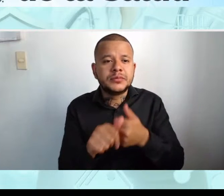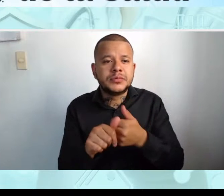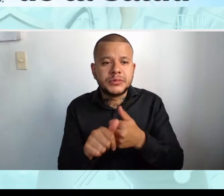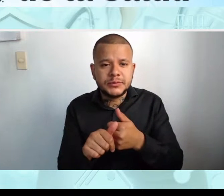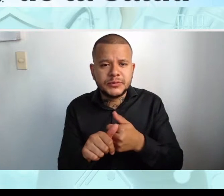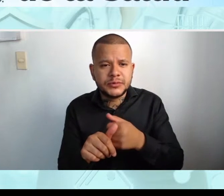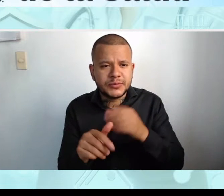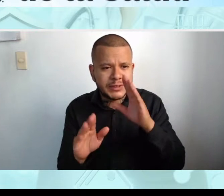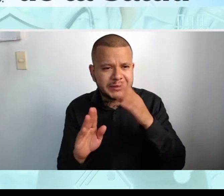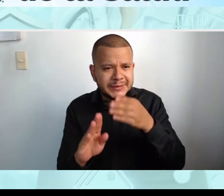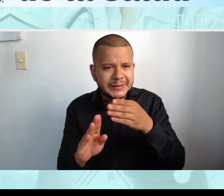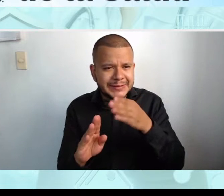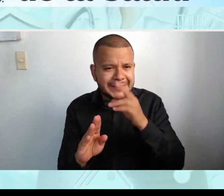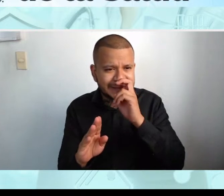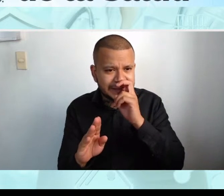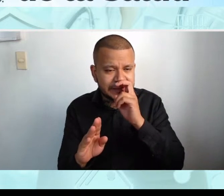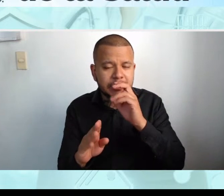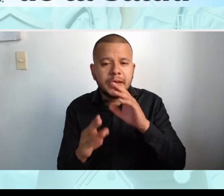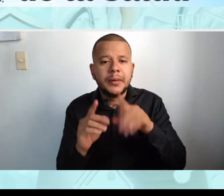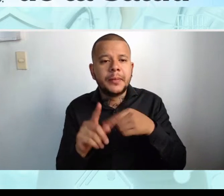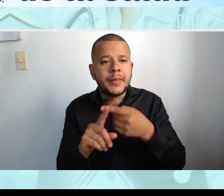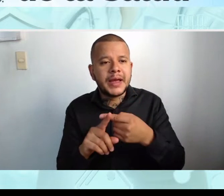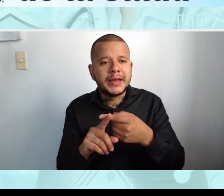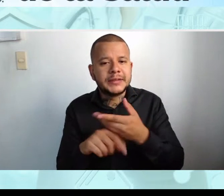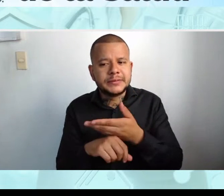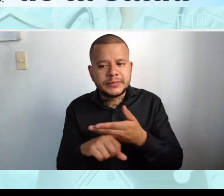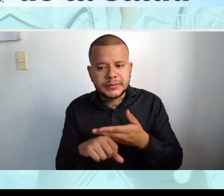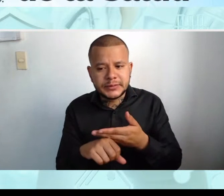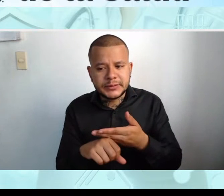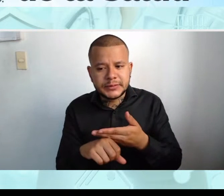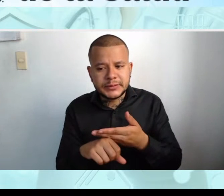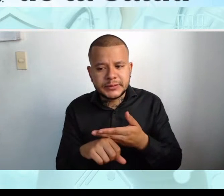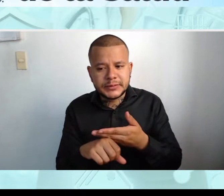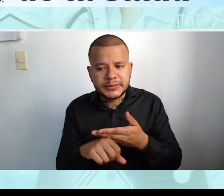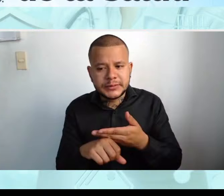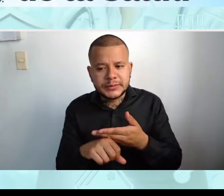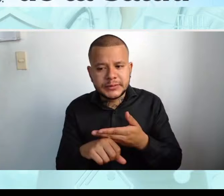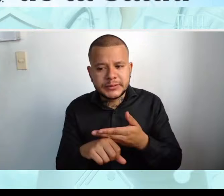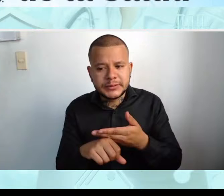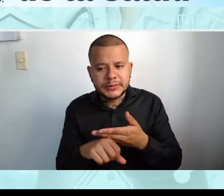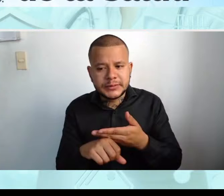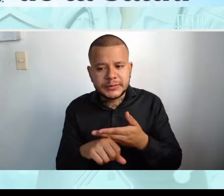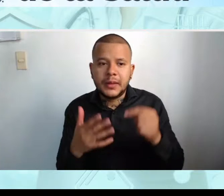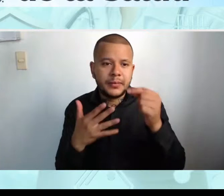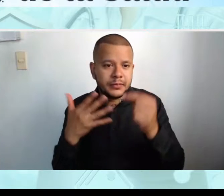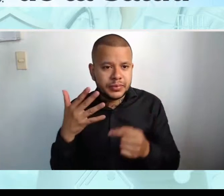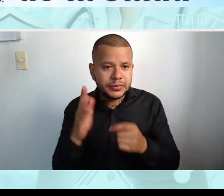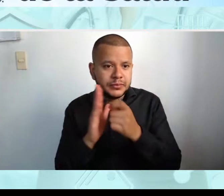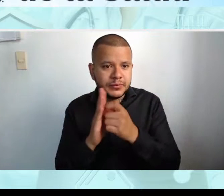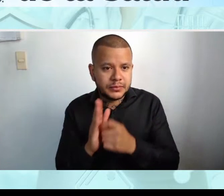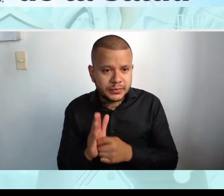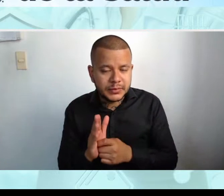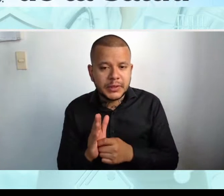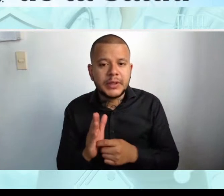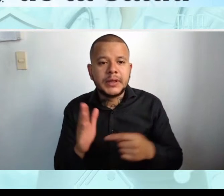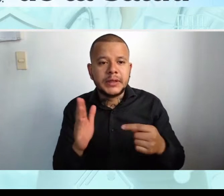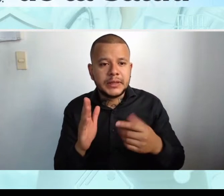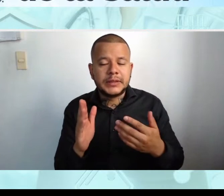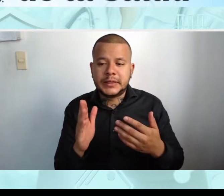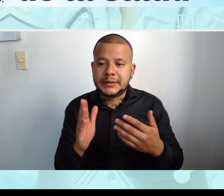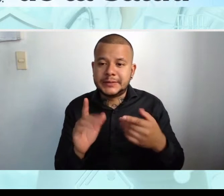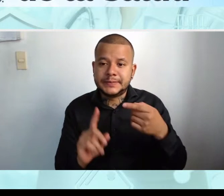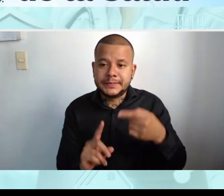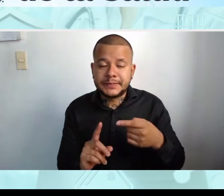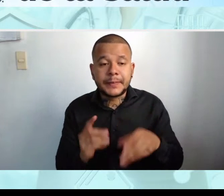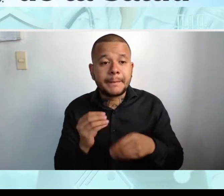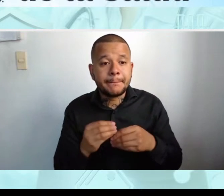todavía mucho más estricto y mucho más exigente, puesto que reúne unas condiciones determinadas. Y al